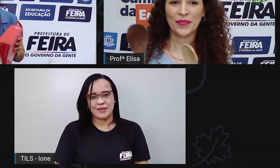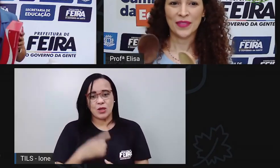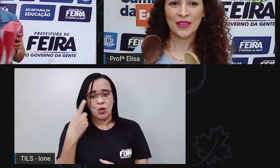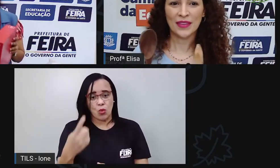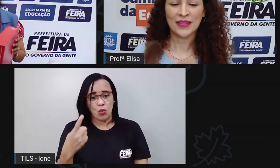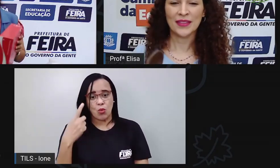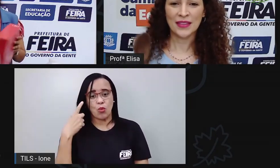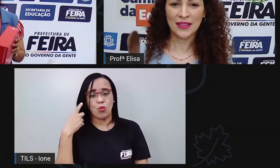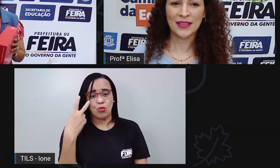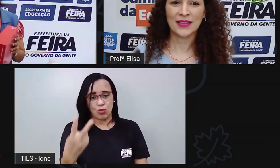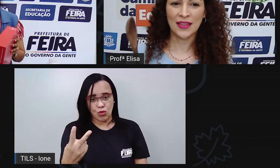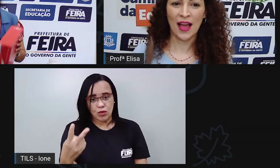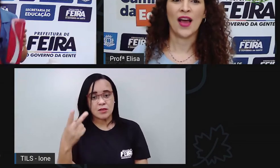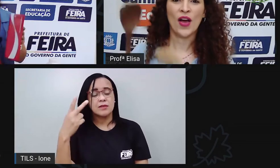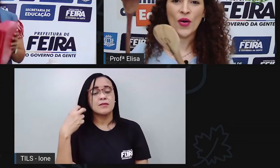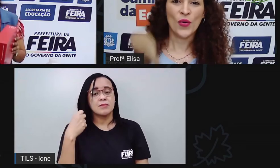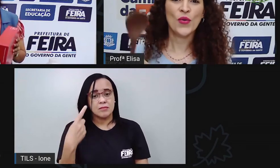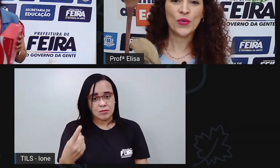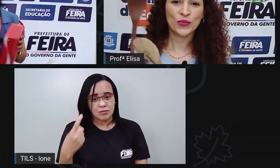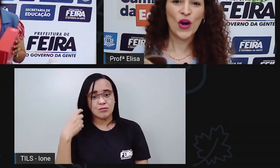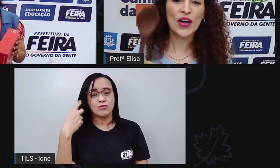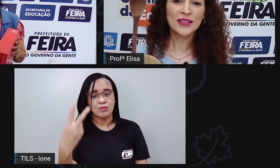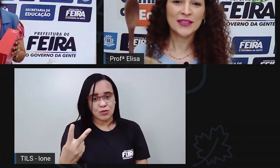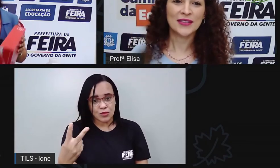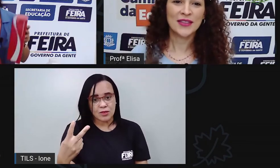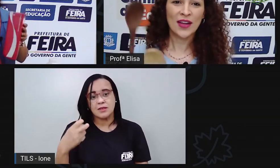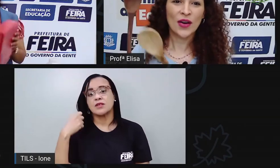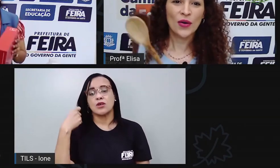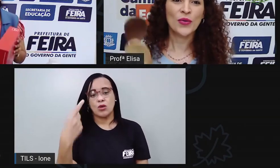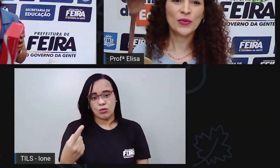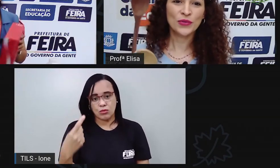dois. Um, dois.